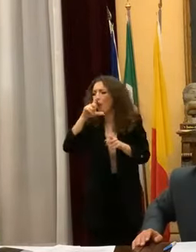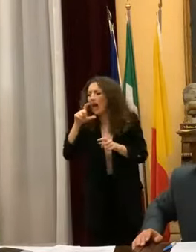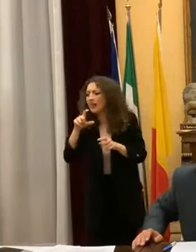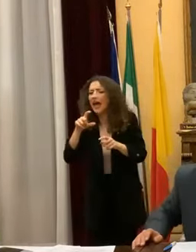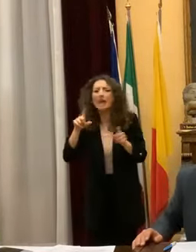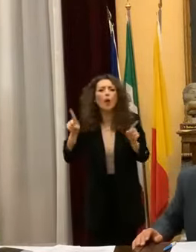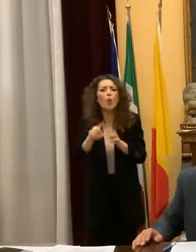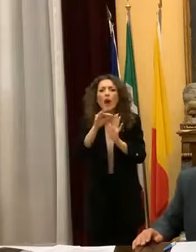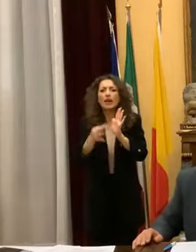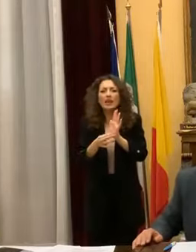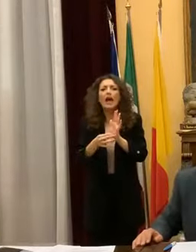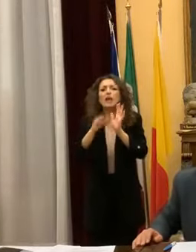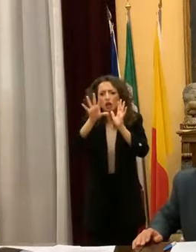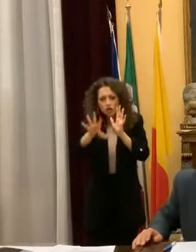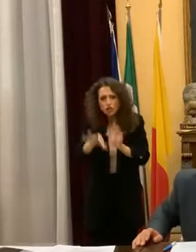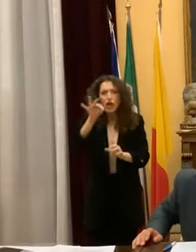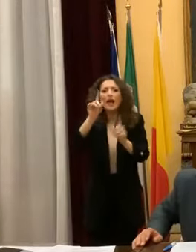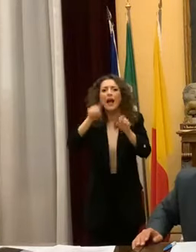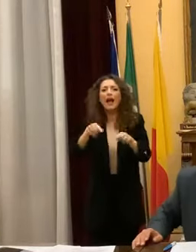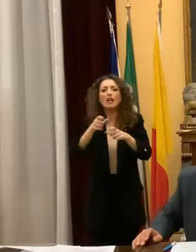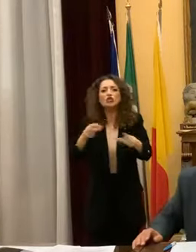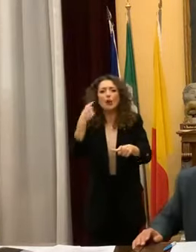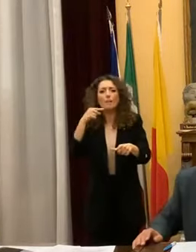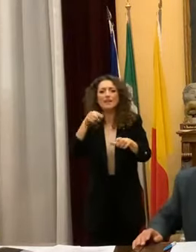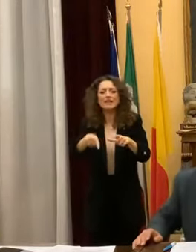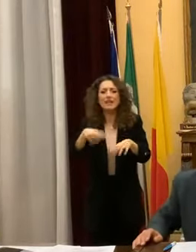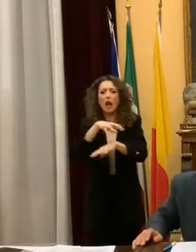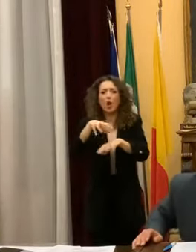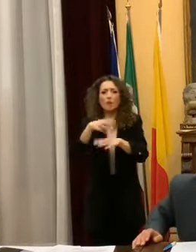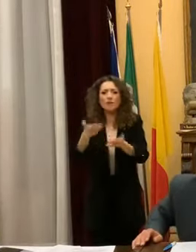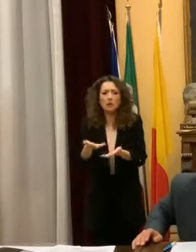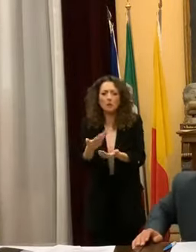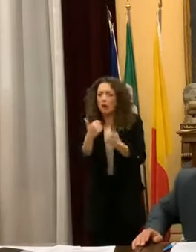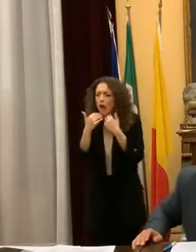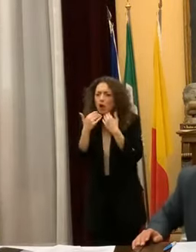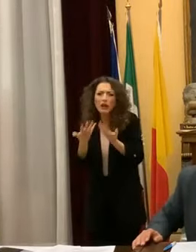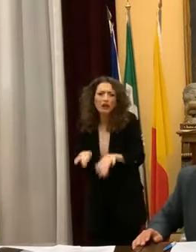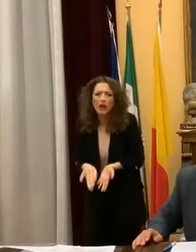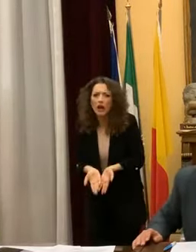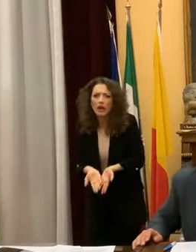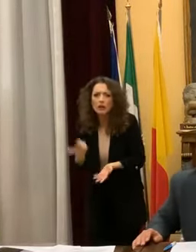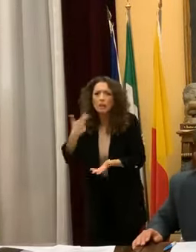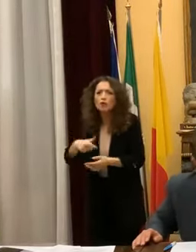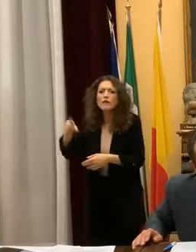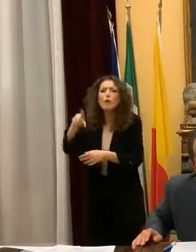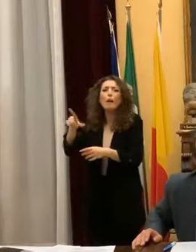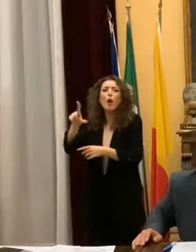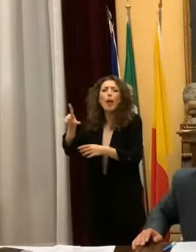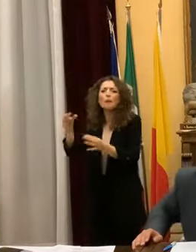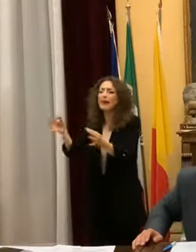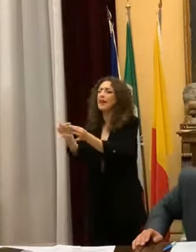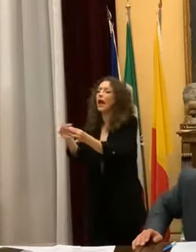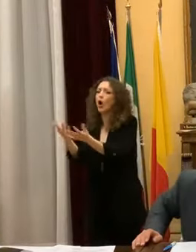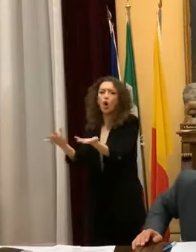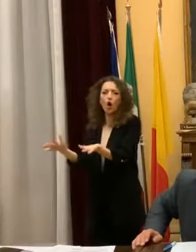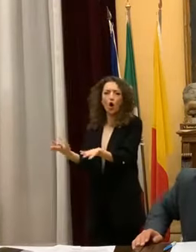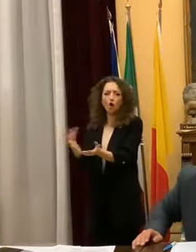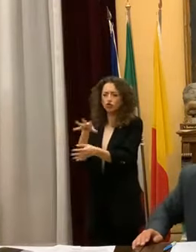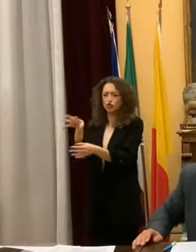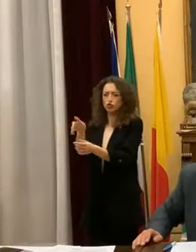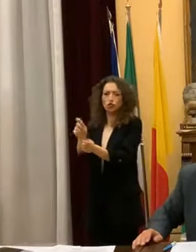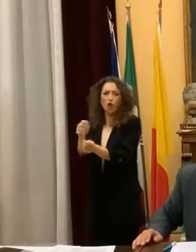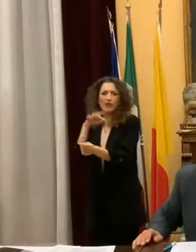nessun commissario perché La Paglia gli andava bene, perché con Paoletto si andava d'amore e d'accordo, quindi non poteva